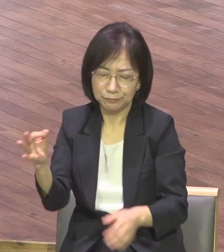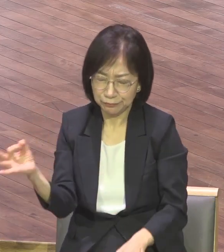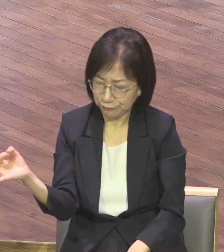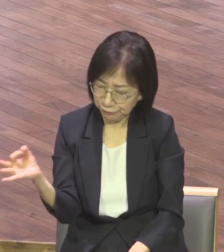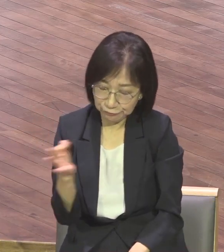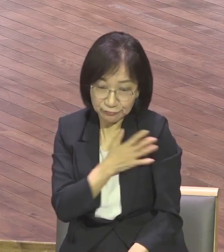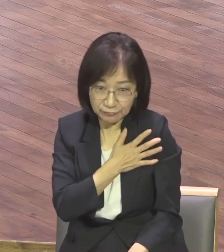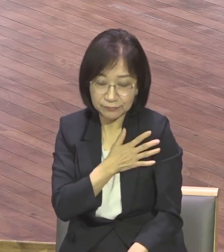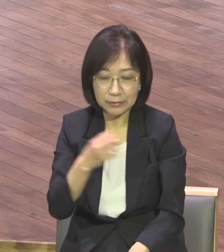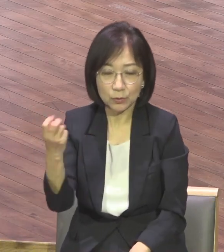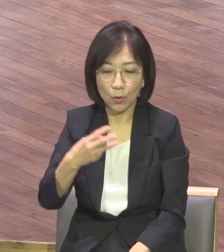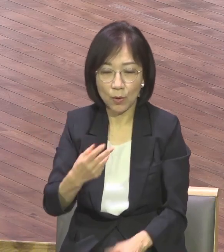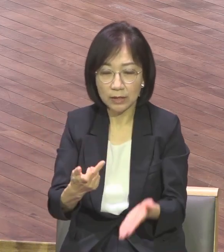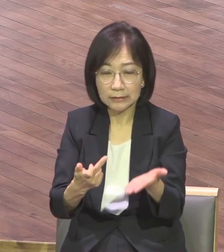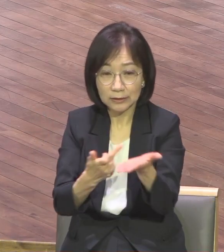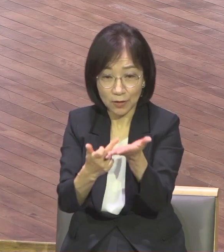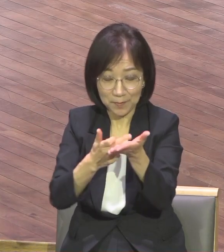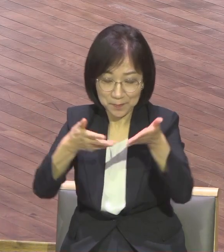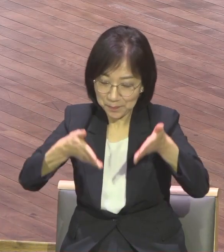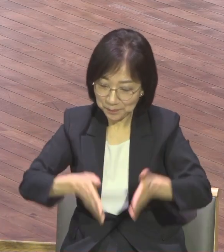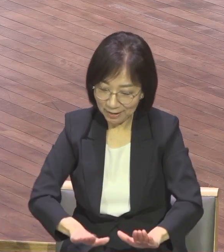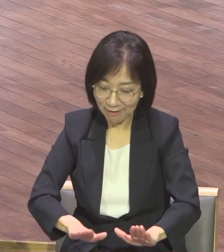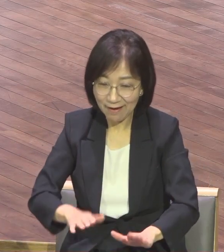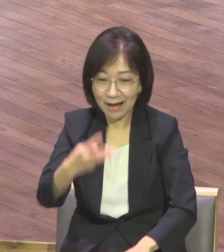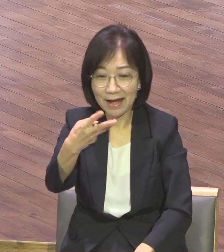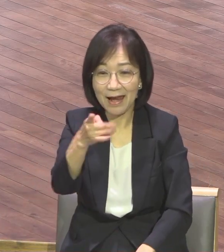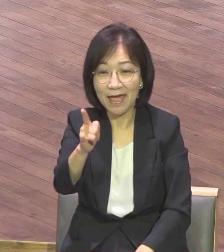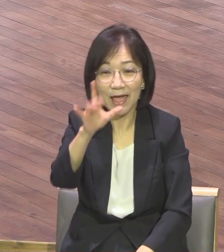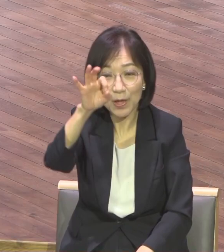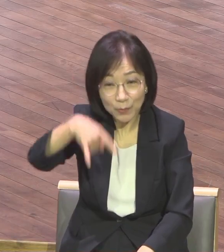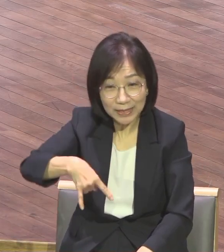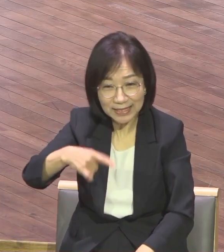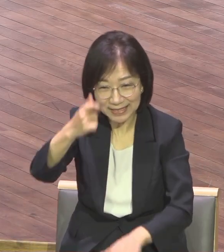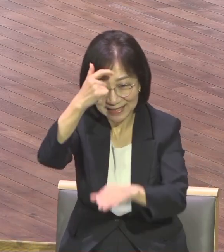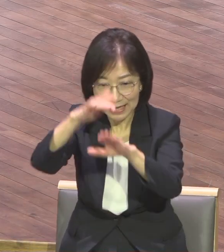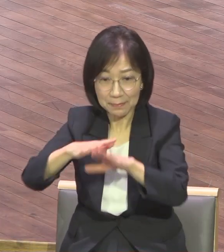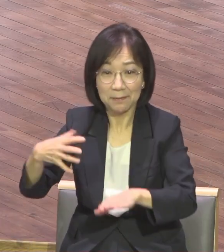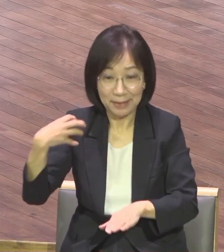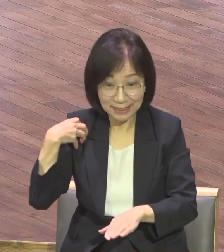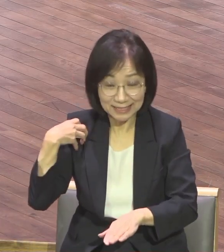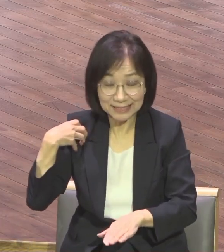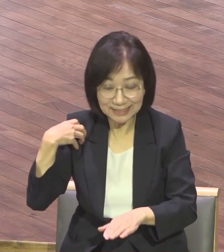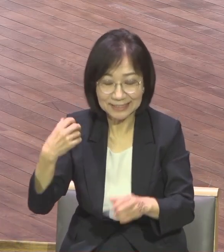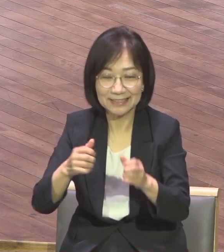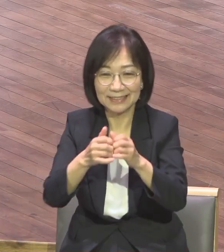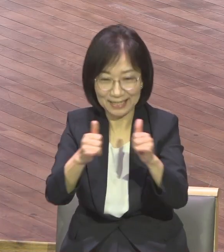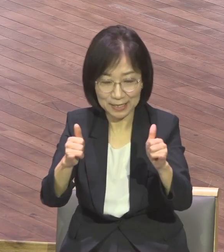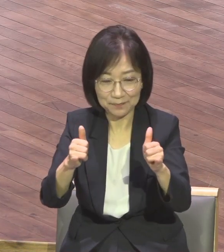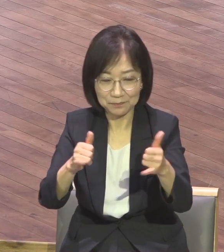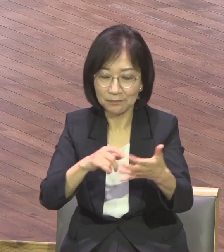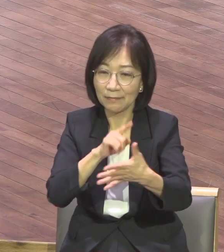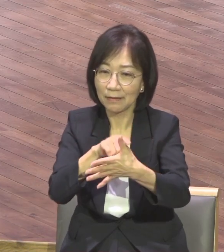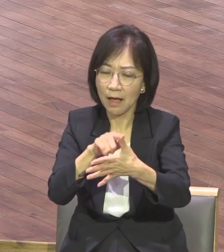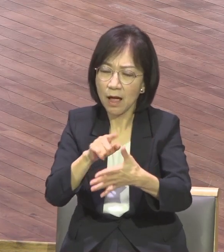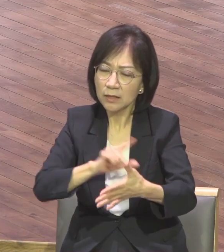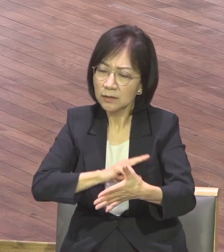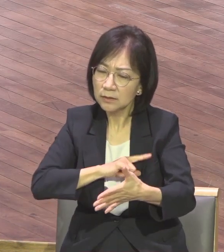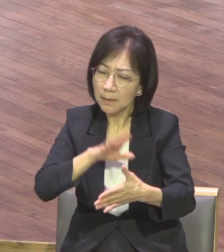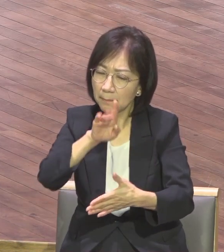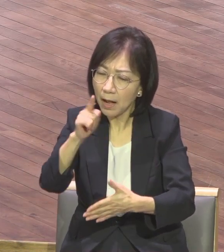레위인 출신입니다. 사역 특징을 보면 이 바나바는 이름 그대로